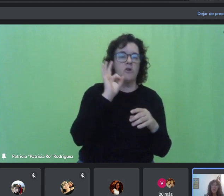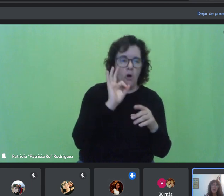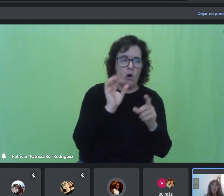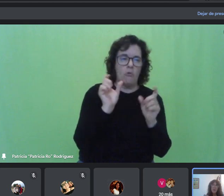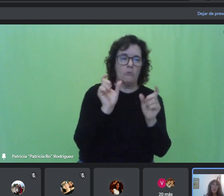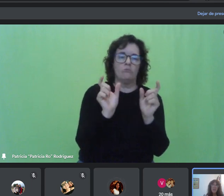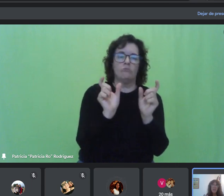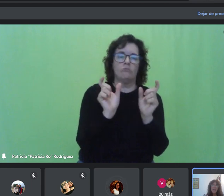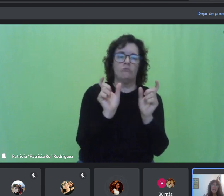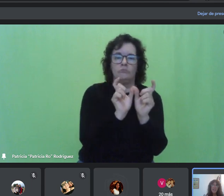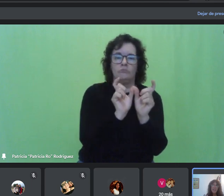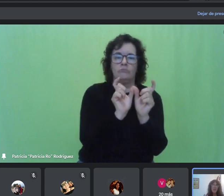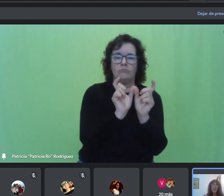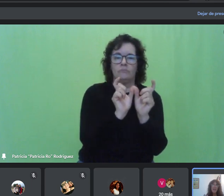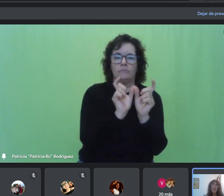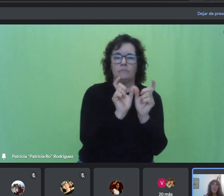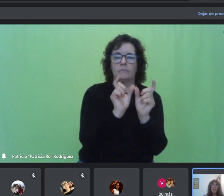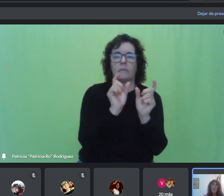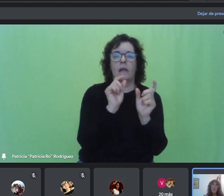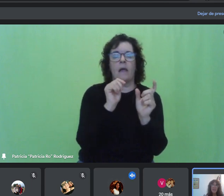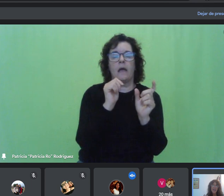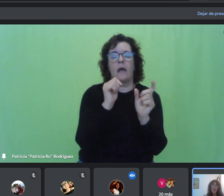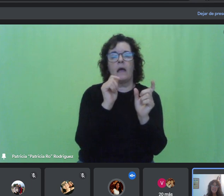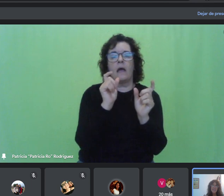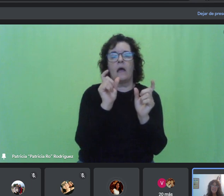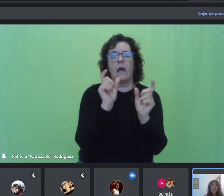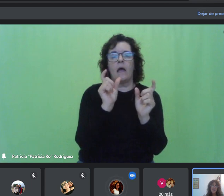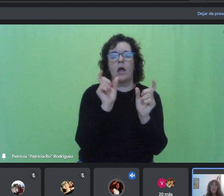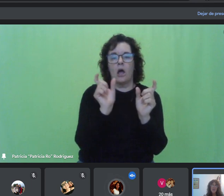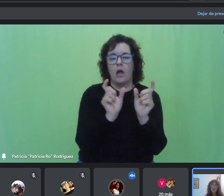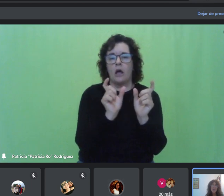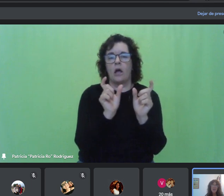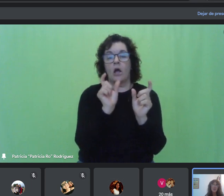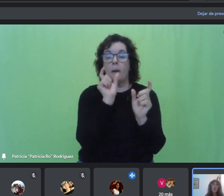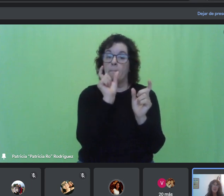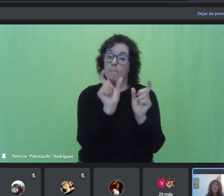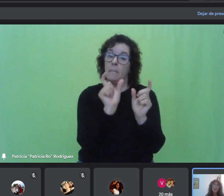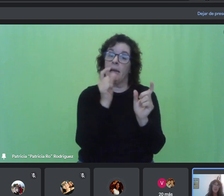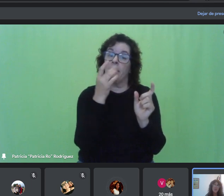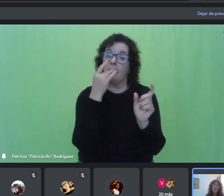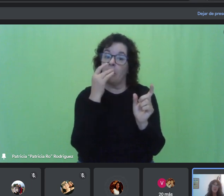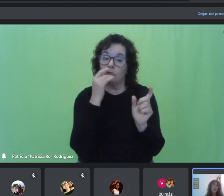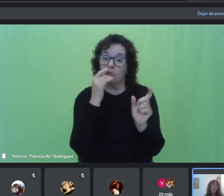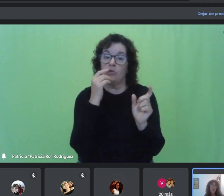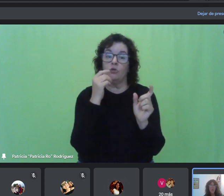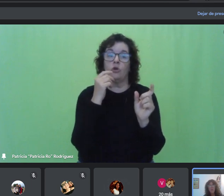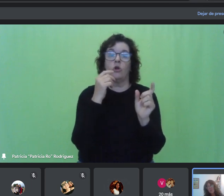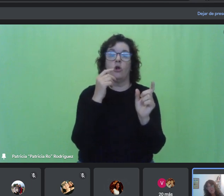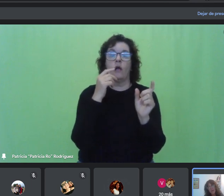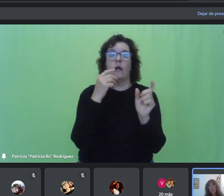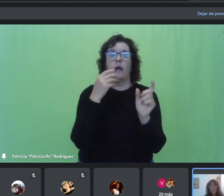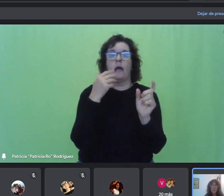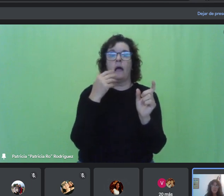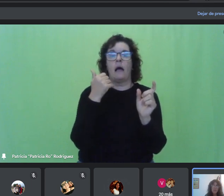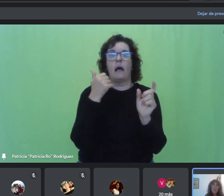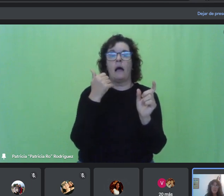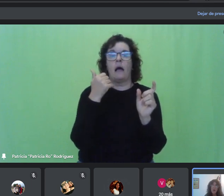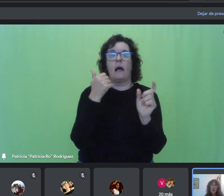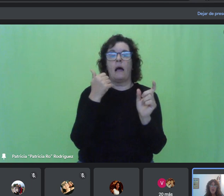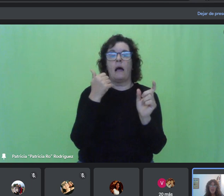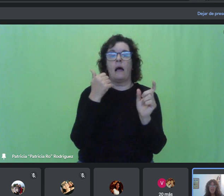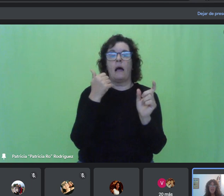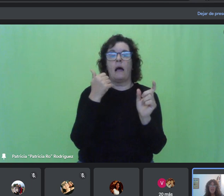verbo, y acá tengo la agencia humana, ¿sí? Tengo dos sustantivos, o un adjetivo y un